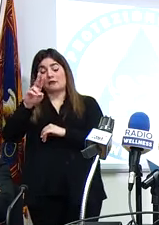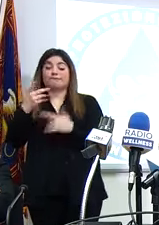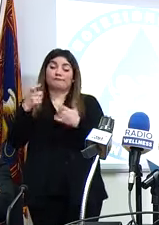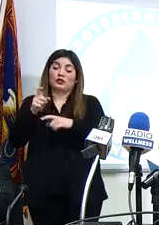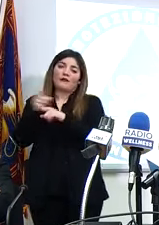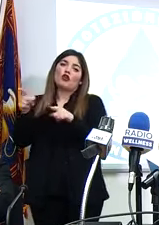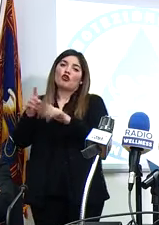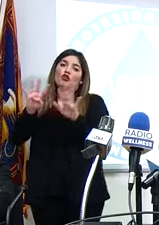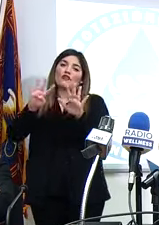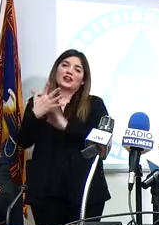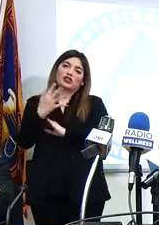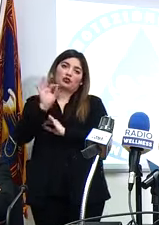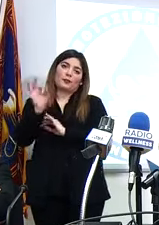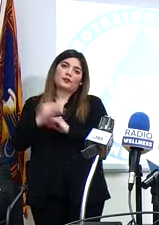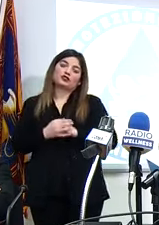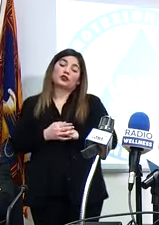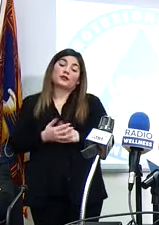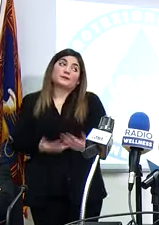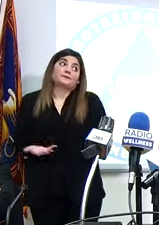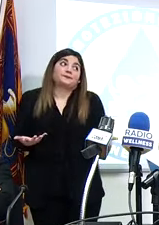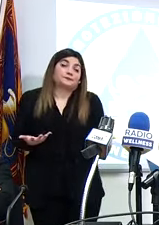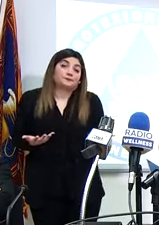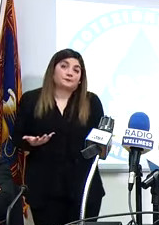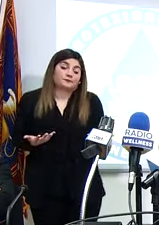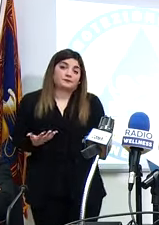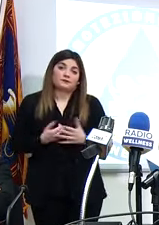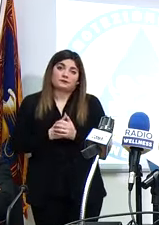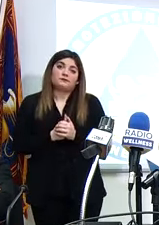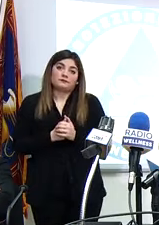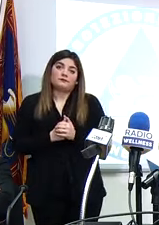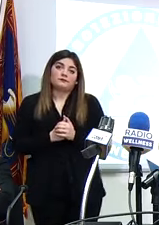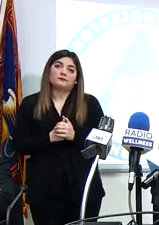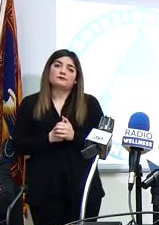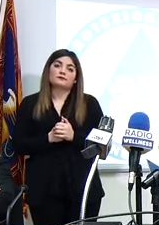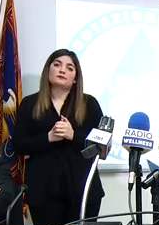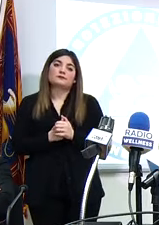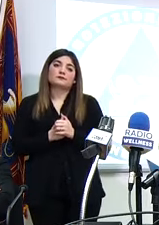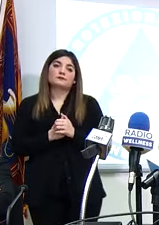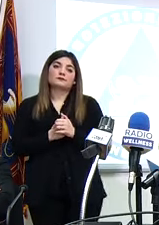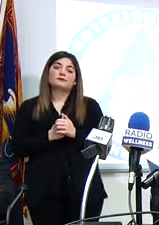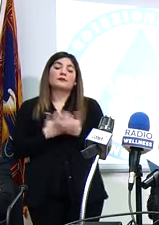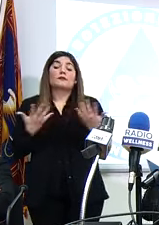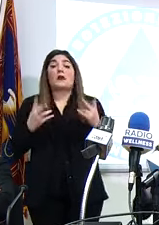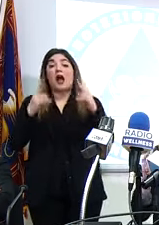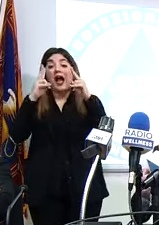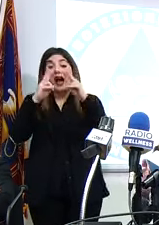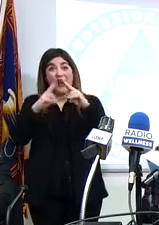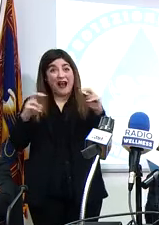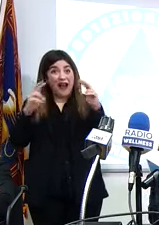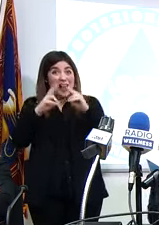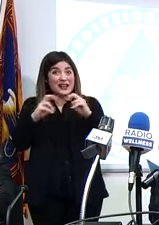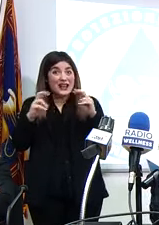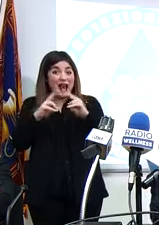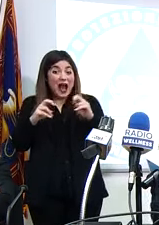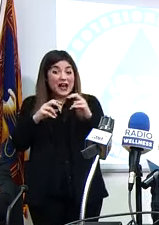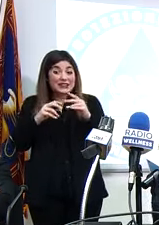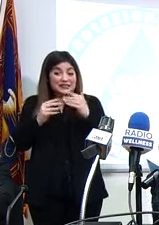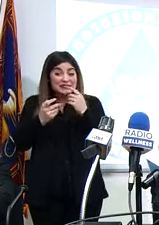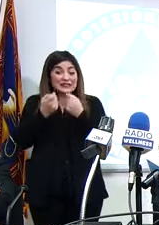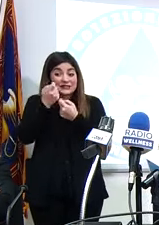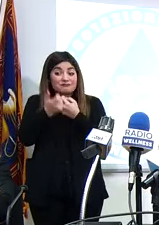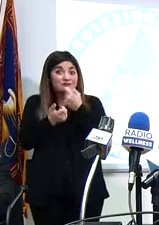95%. Però ecco una rolling review, che vuol dire un'analisi che fanno in corso ad interim,